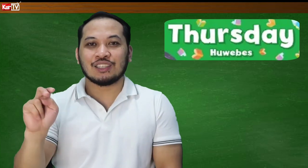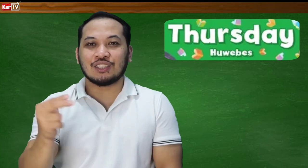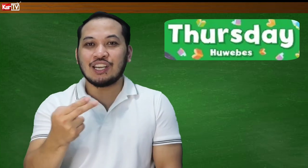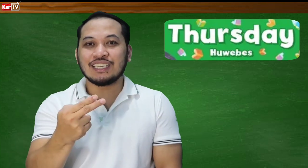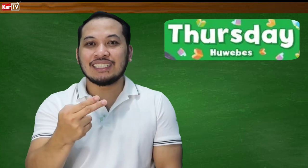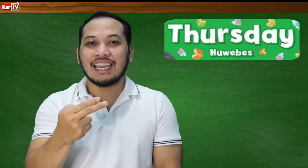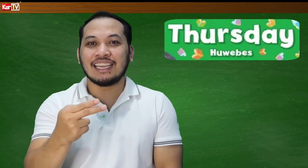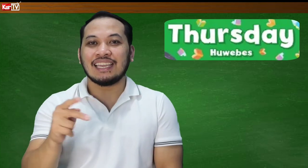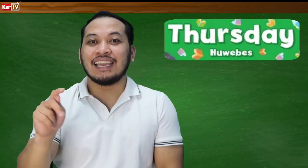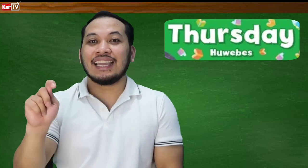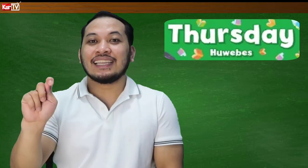Thursday.